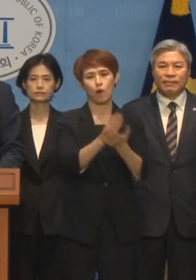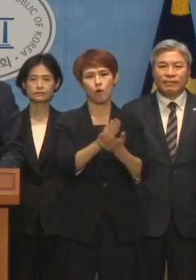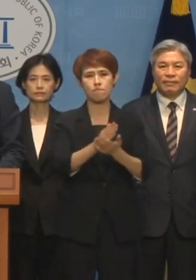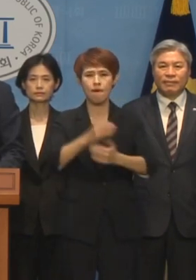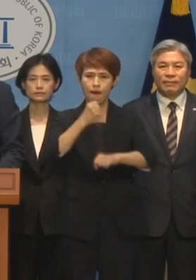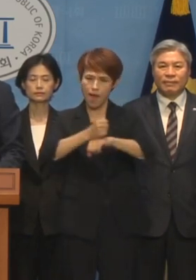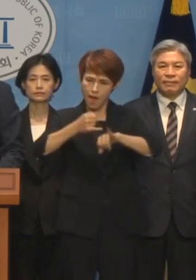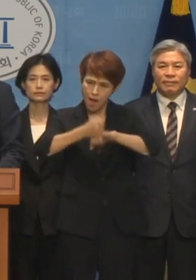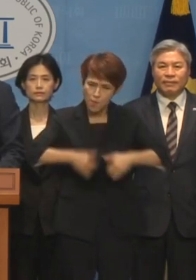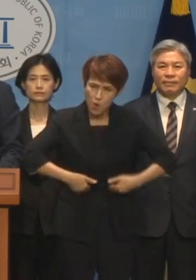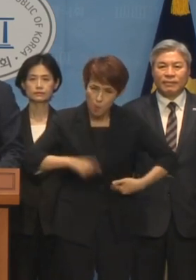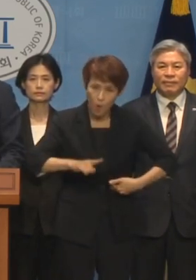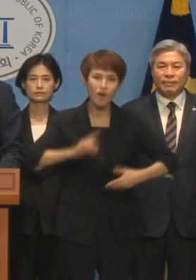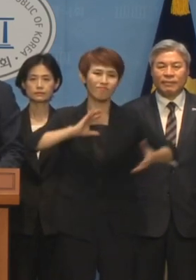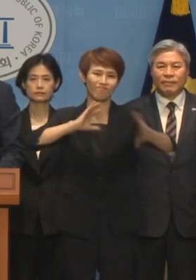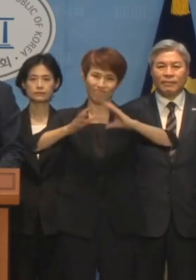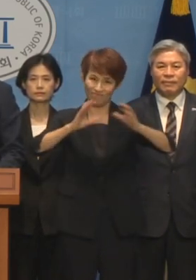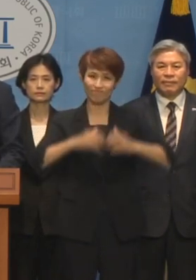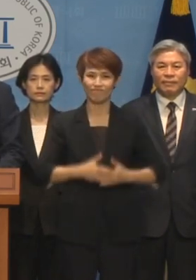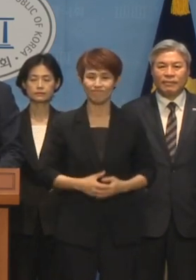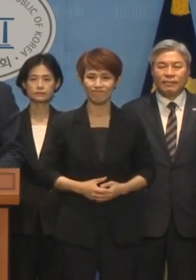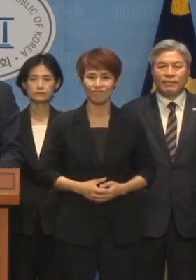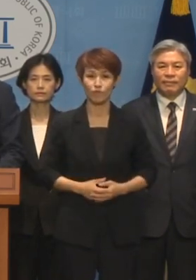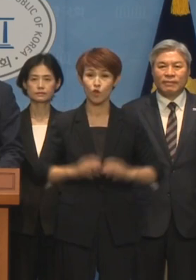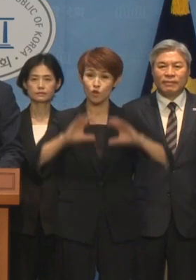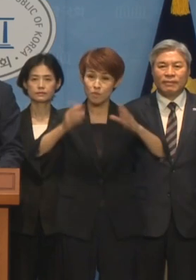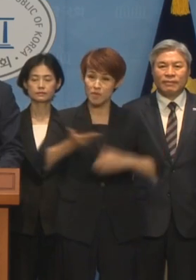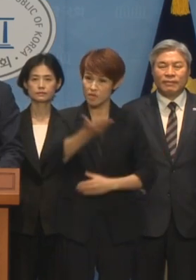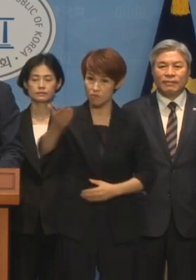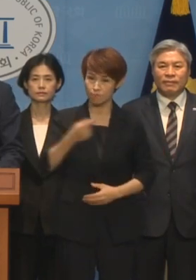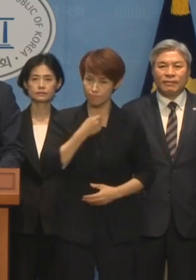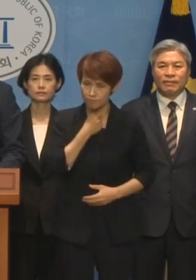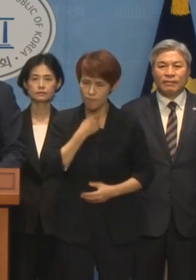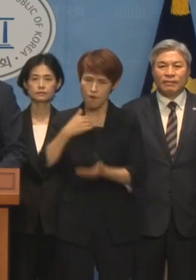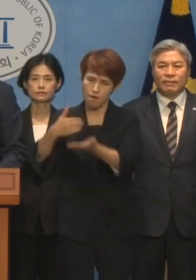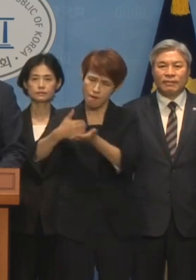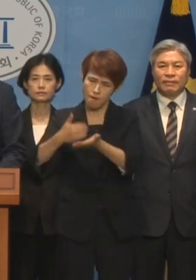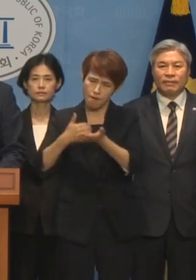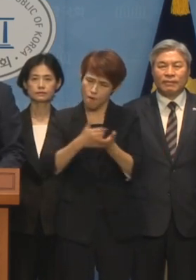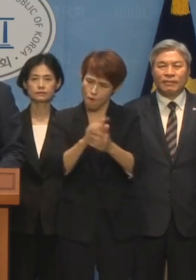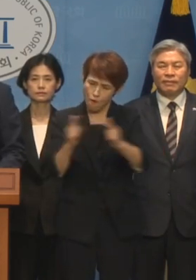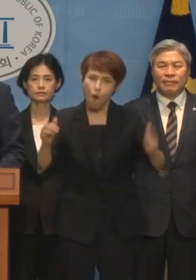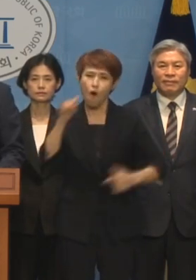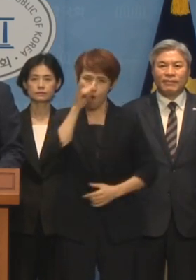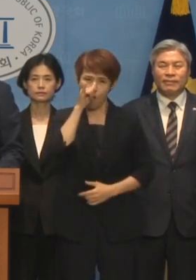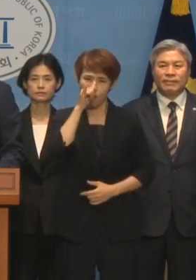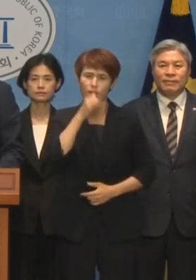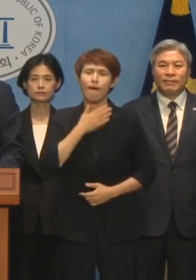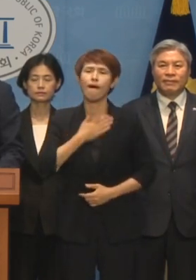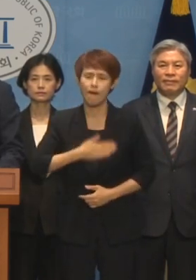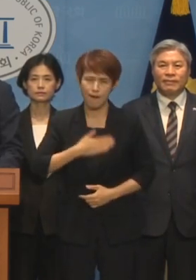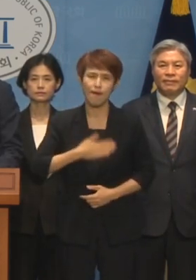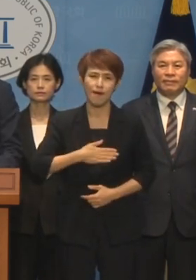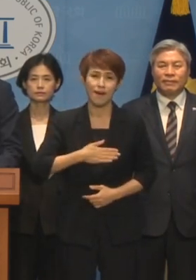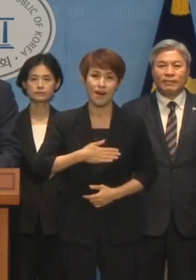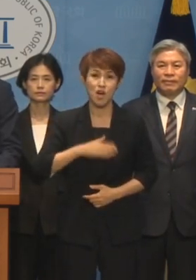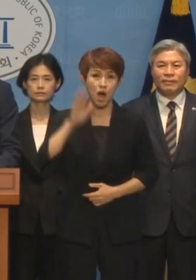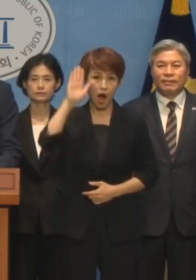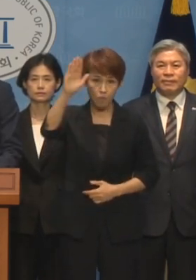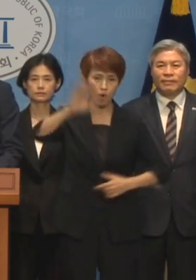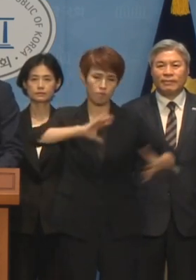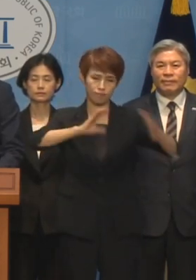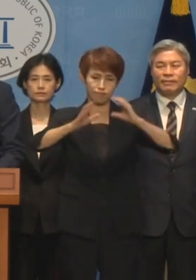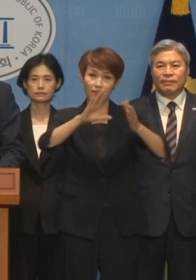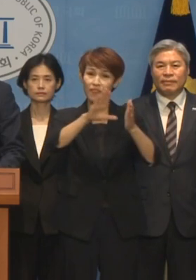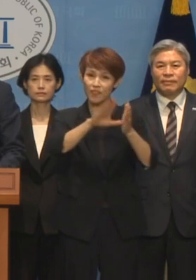해야 하는지를 논의합시다. 국민의 요구사항은 더 다양합니다. 잘 알고 있습니다. 향후 논의